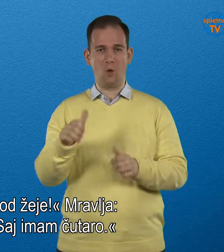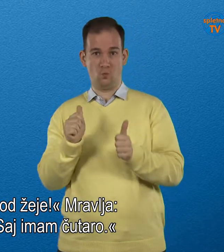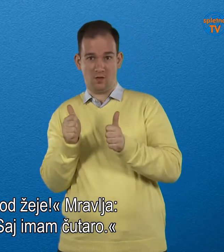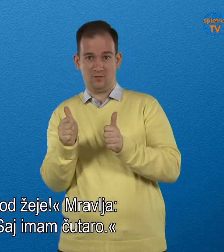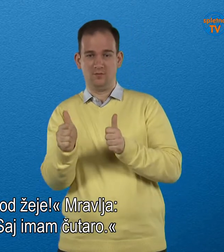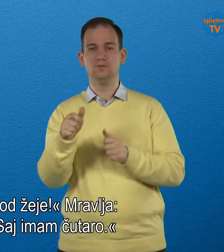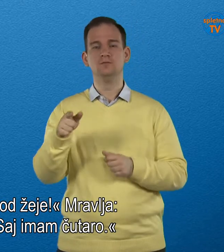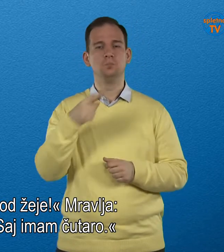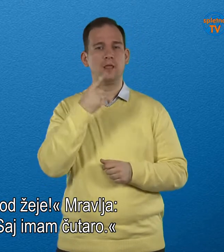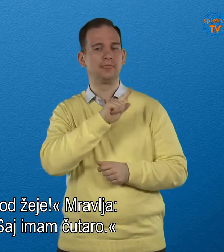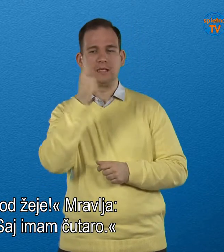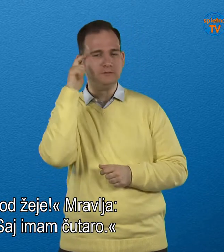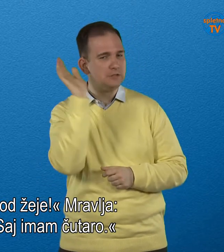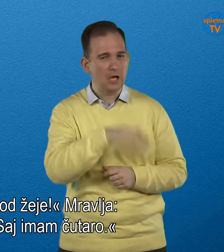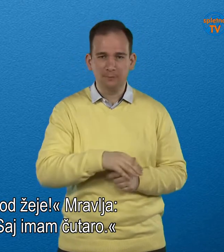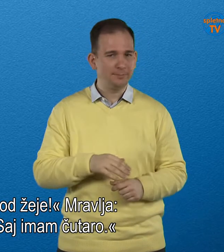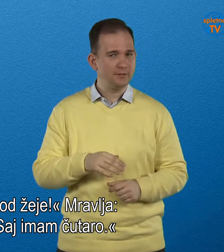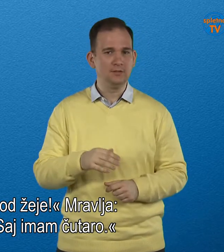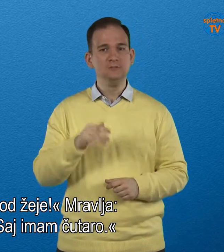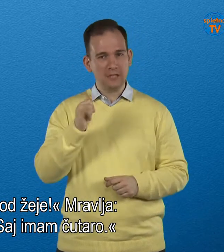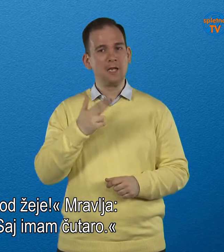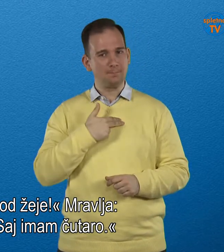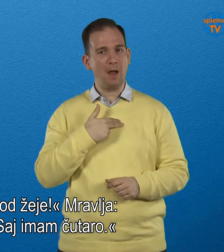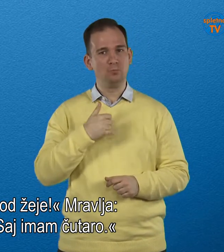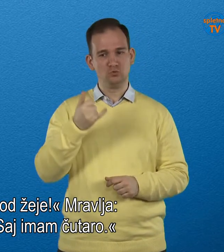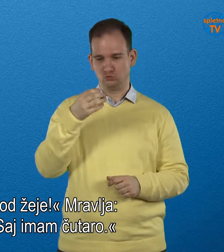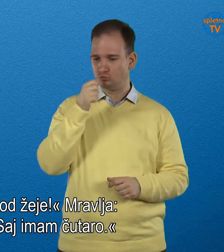Mravlja: "Ne skrbi, saj imam čutaro."